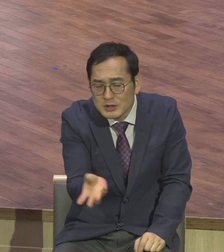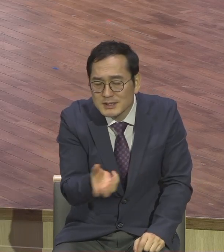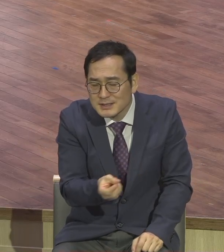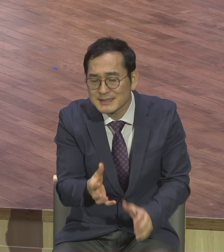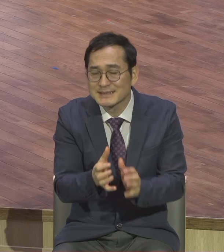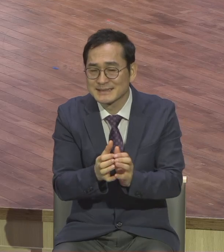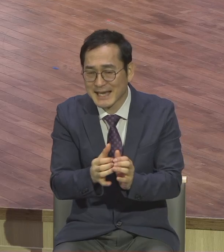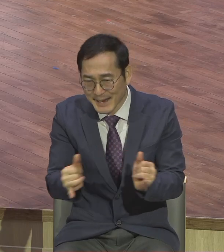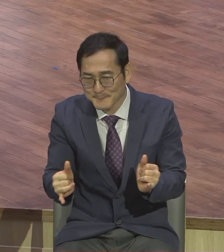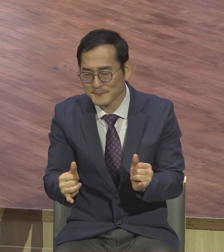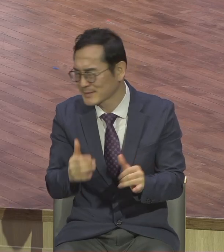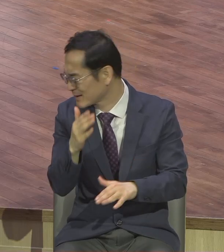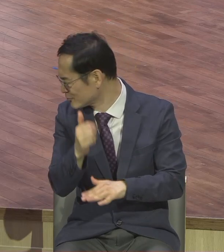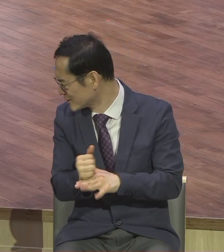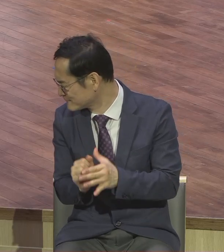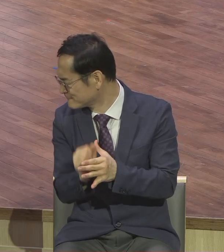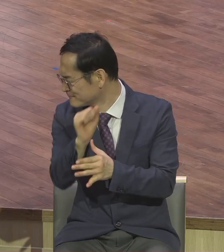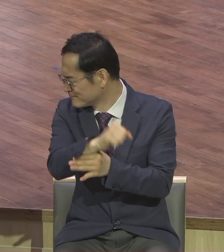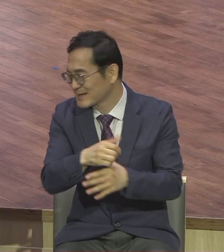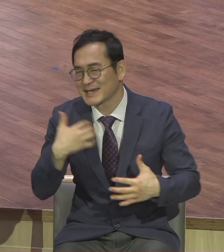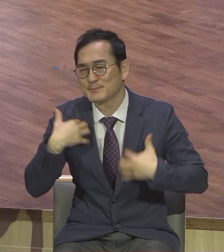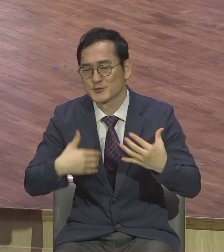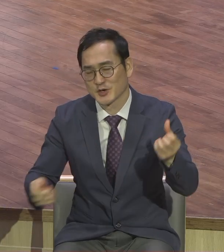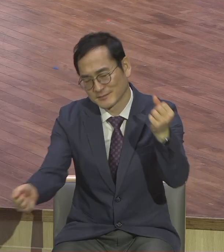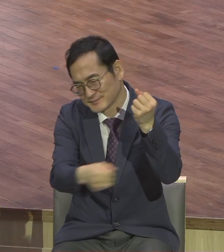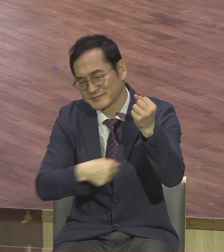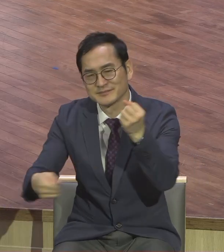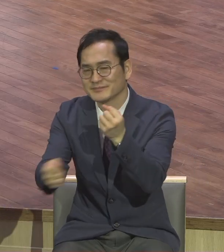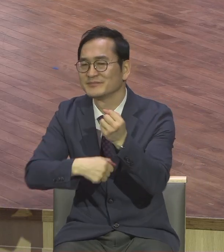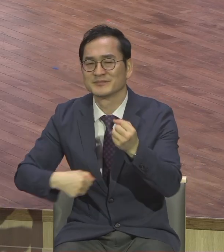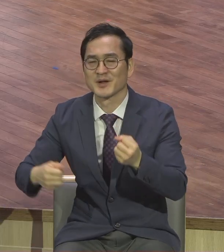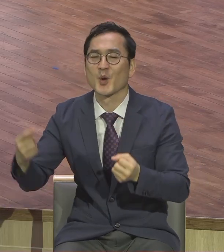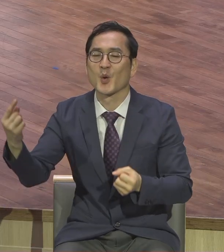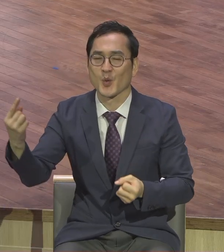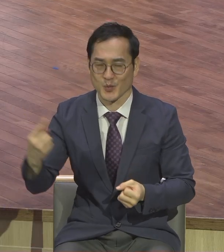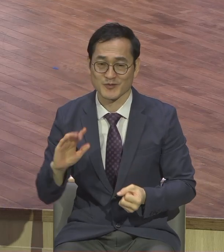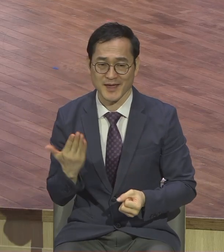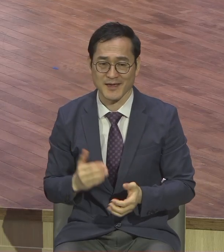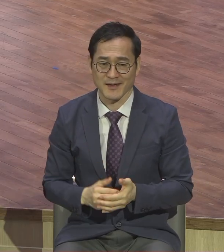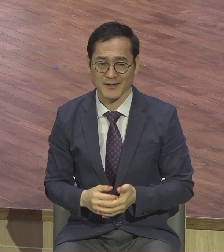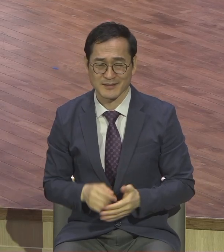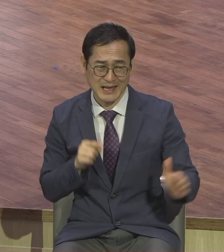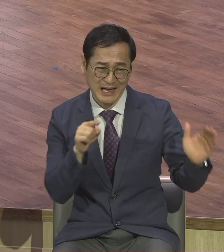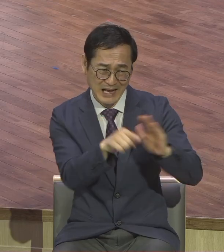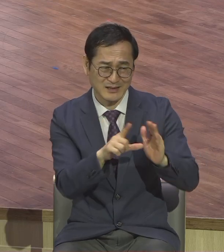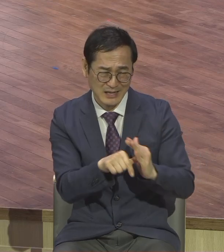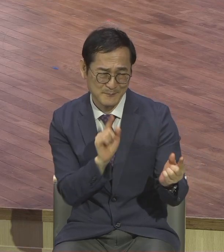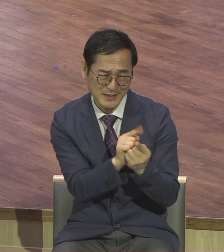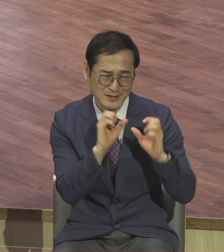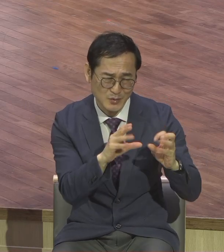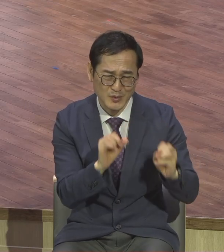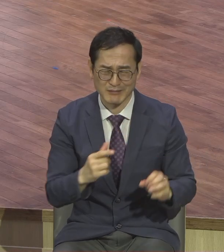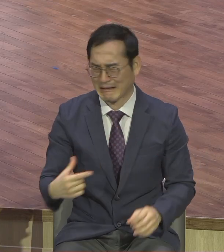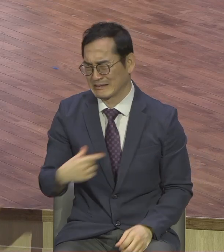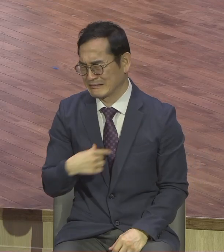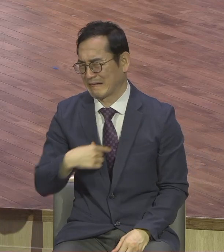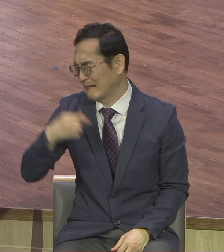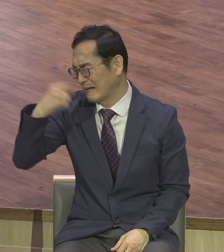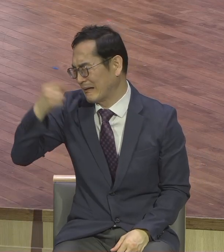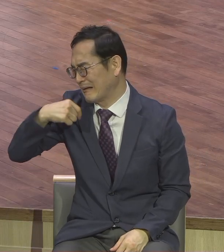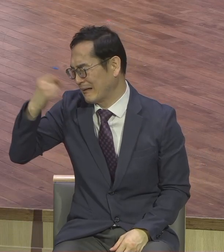기쁨으로 그 단을 가지고 돌아오리라. 갈 때는 가기 싫어 울어. 너무 힘들어. 막 시간 내기도 그렇고